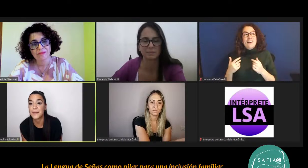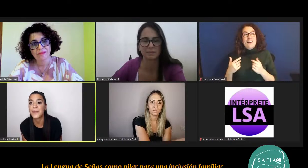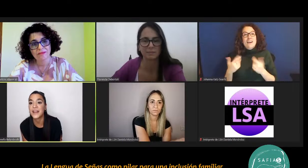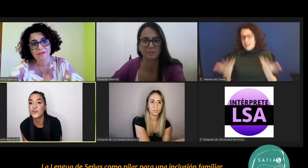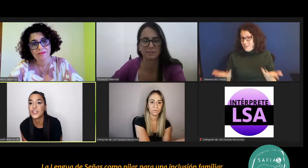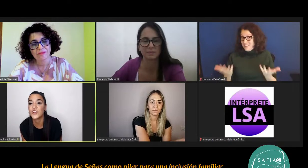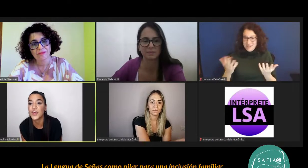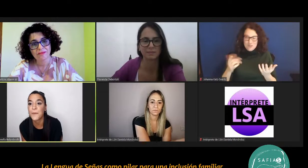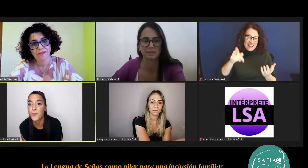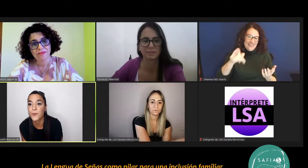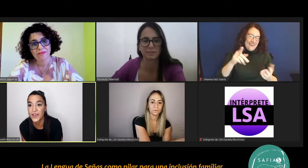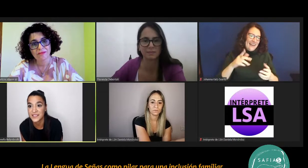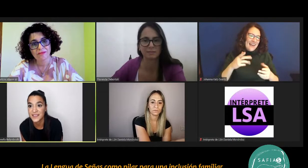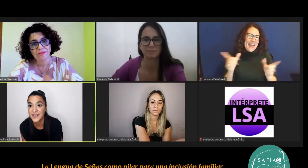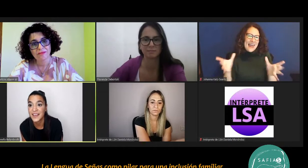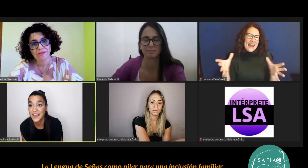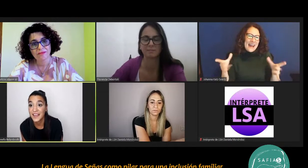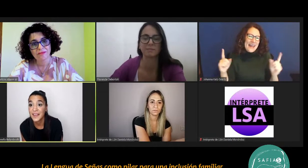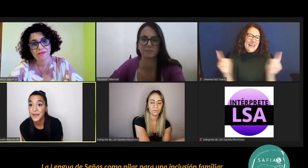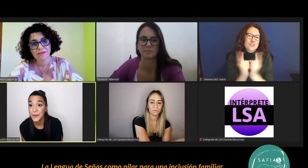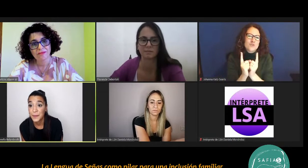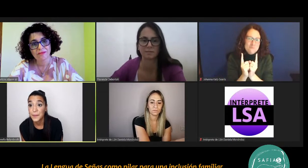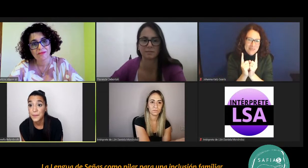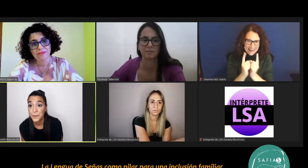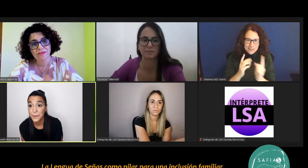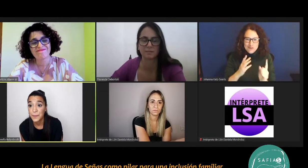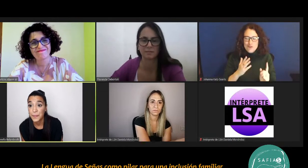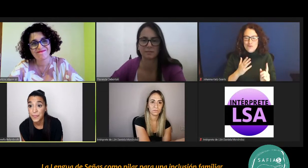sea temprano y no después.